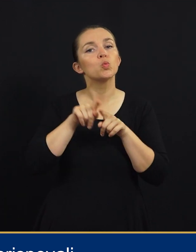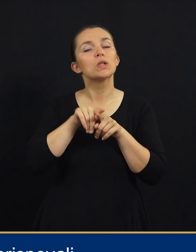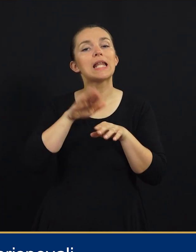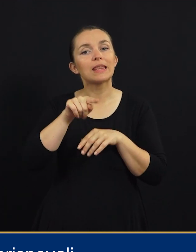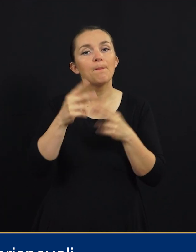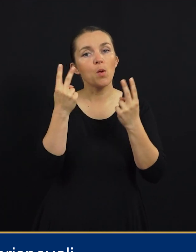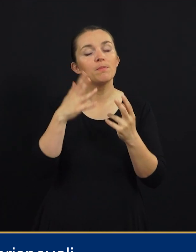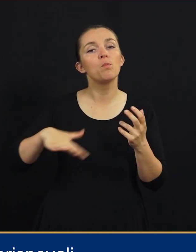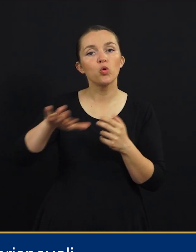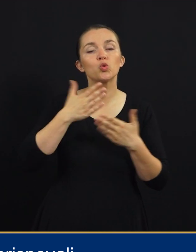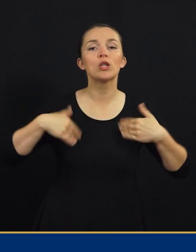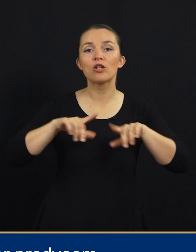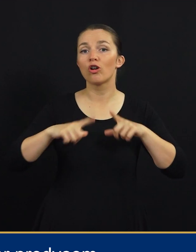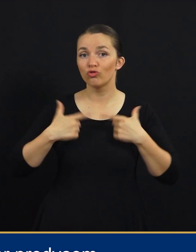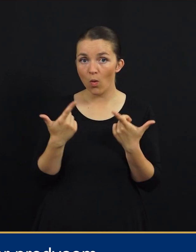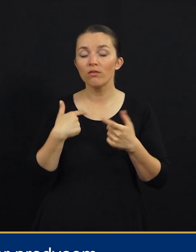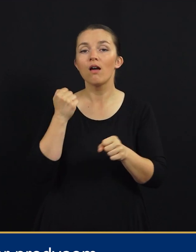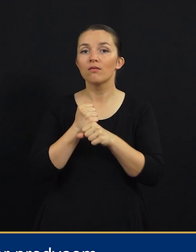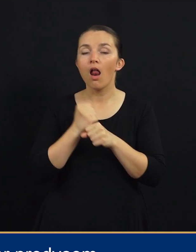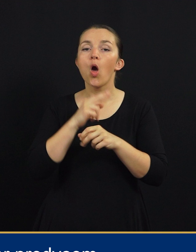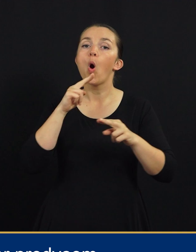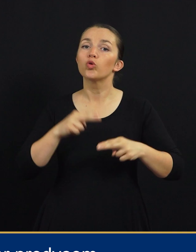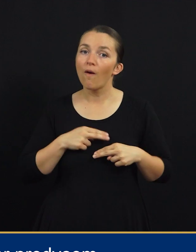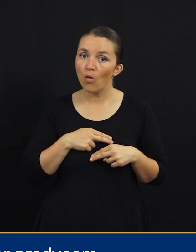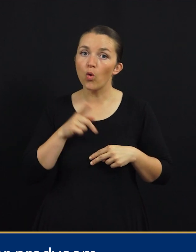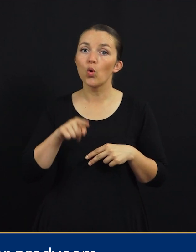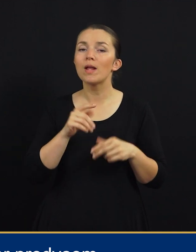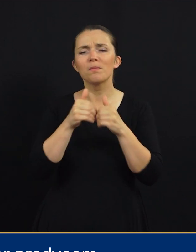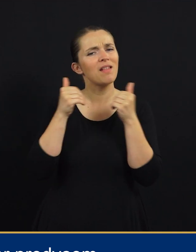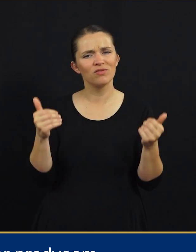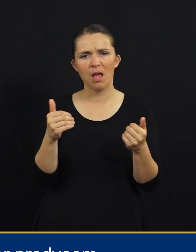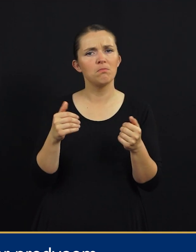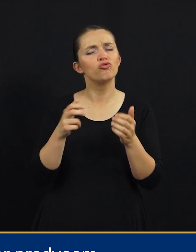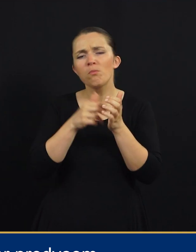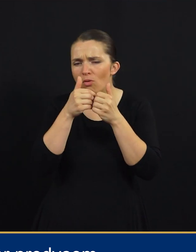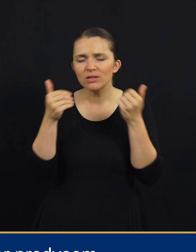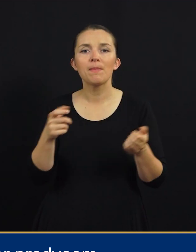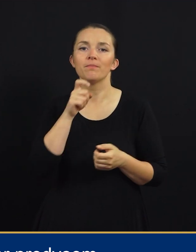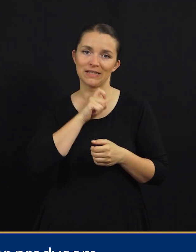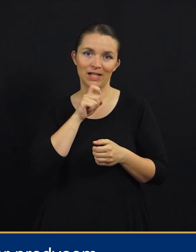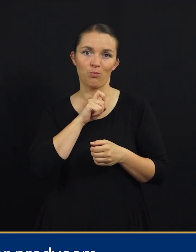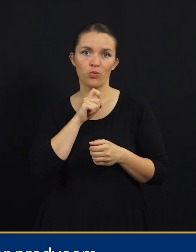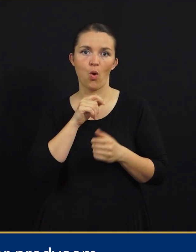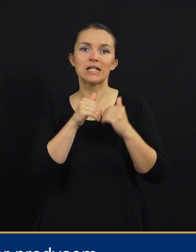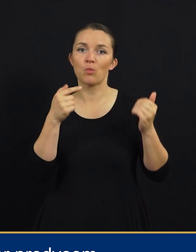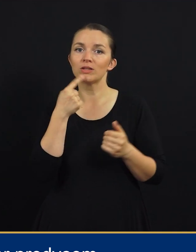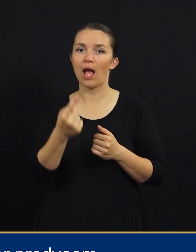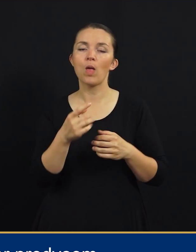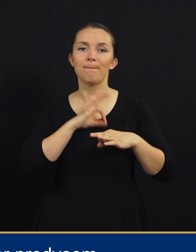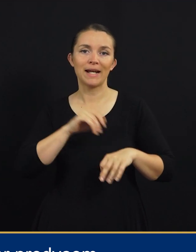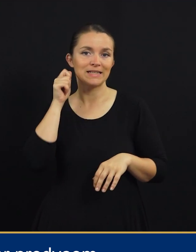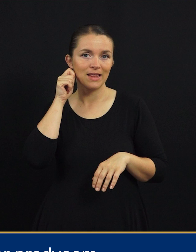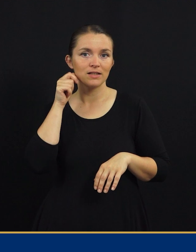tudi na tem pomembnem področju našega življenja ravnali odgovorno ter predvsem in zlasti strpno, še